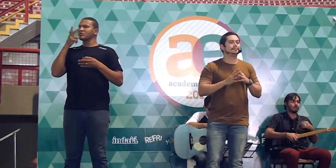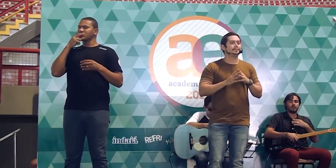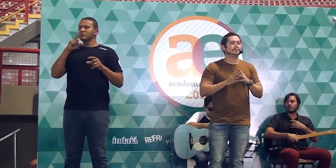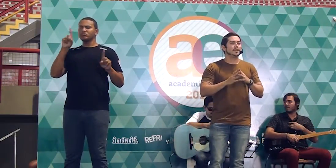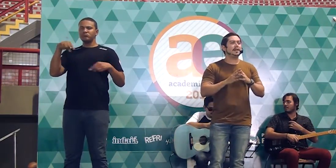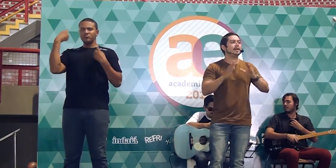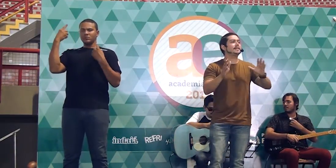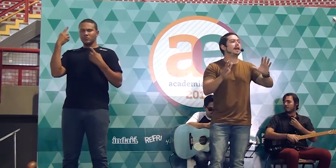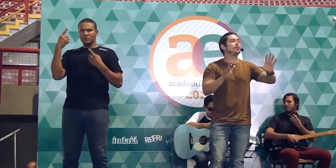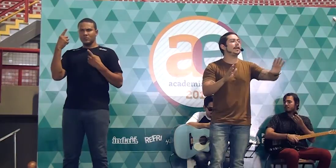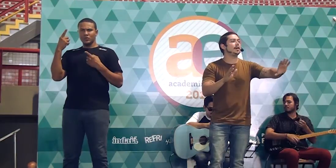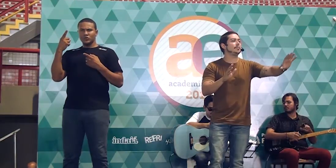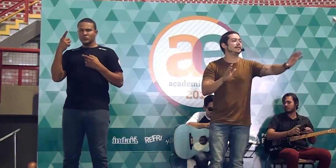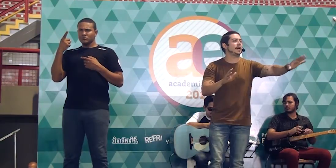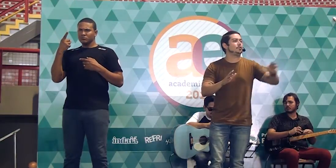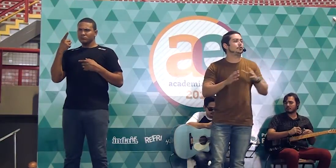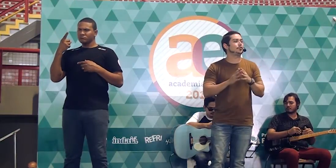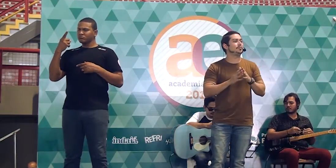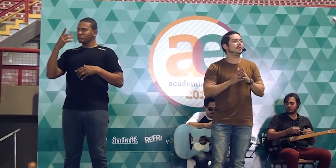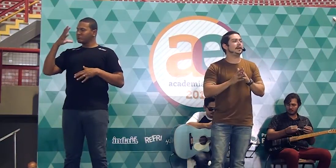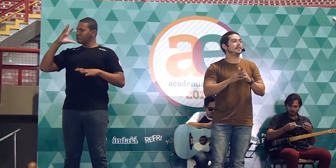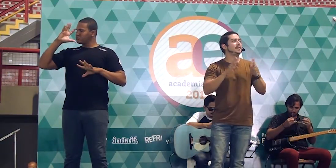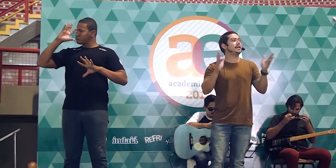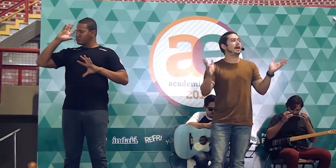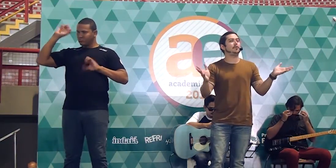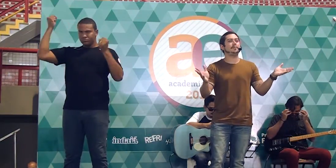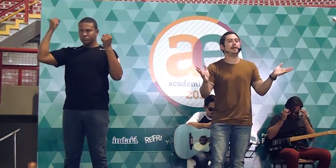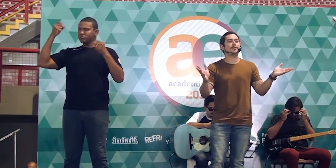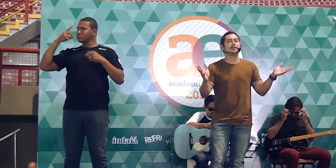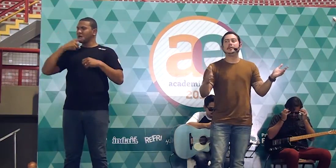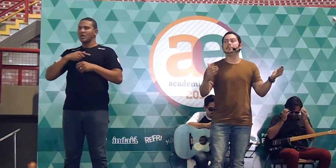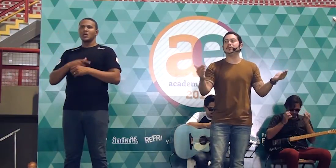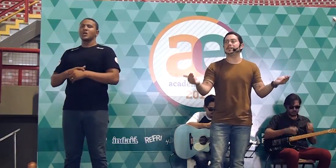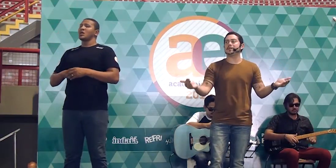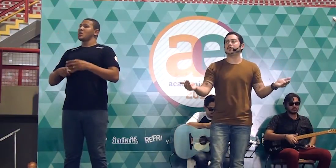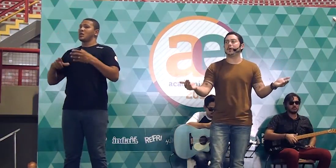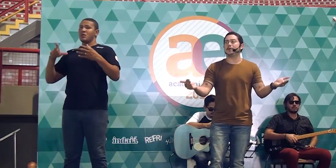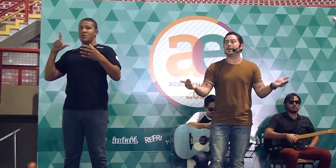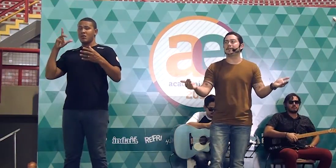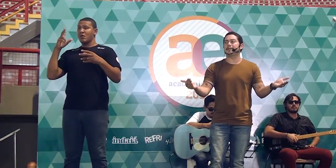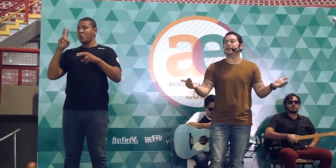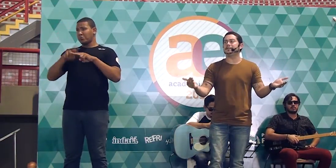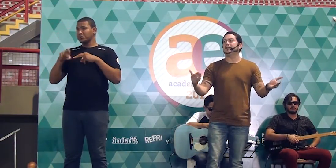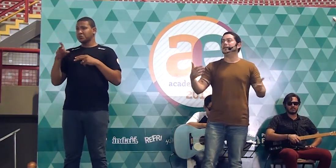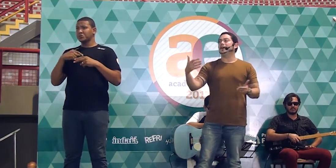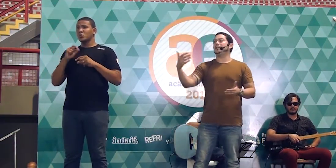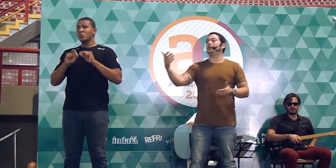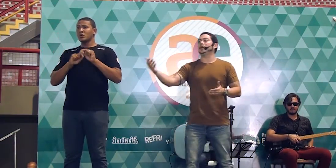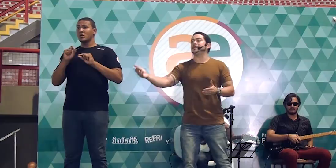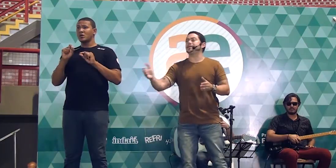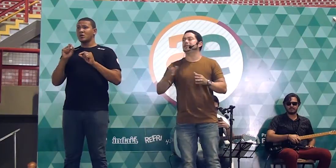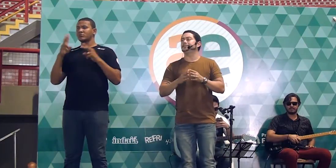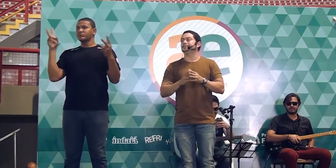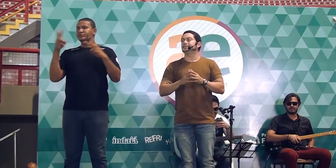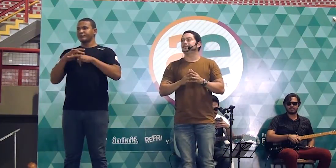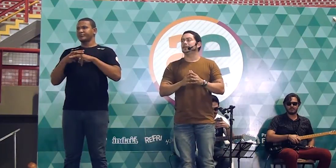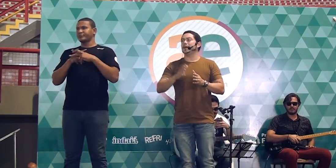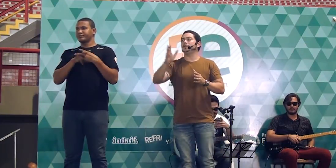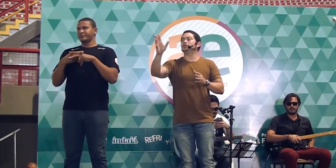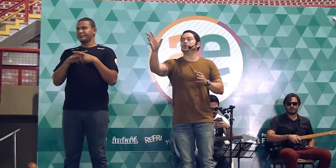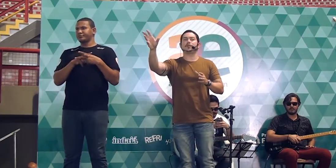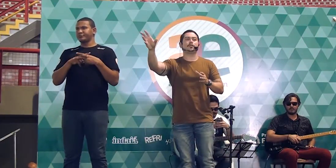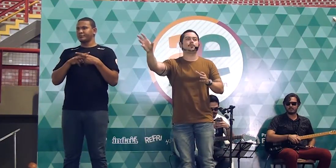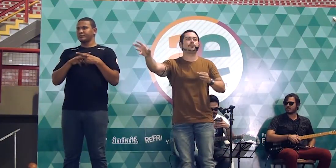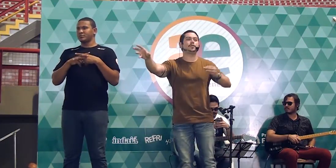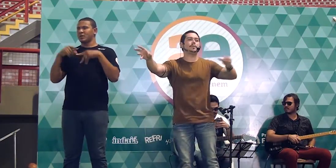dele. E aí, se alguém argumentar contra o time dele, sem argumentos, muitas vezes qual é o argumento que ele tem? A violência.